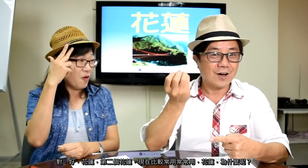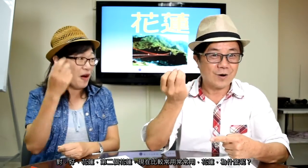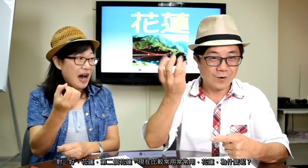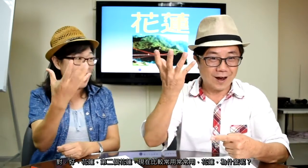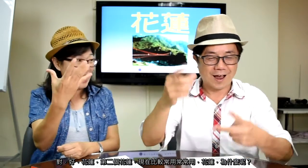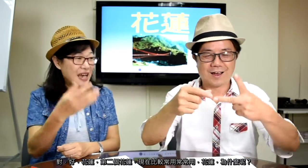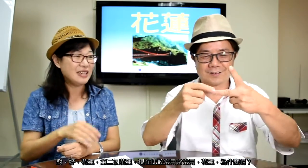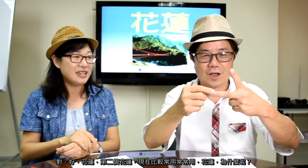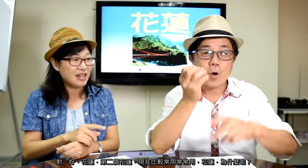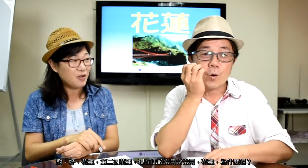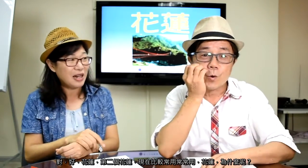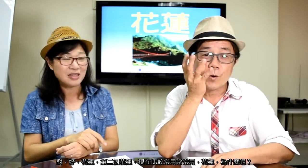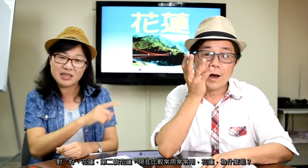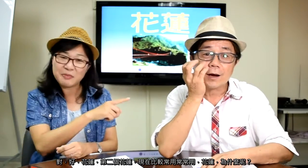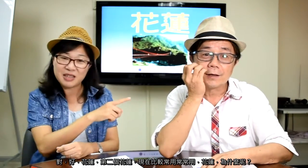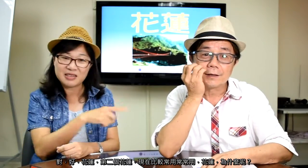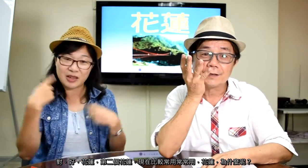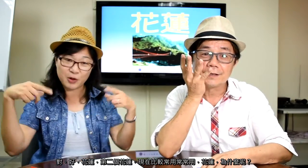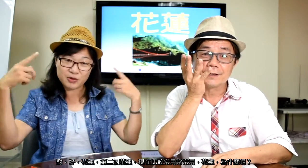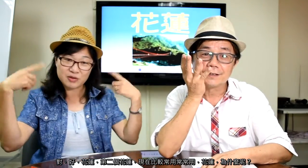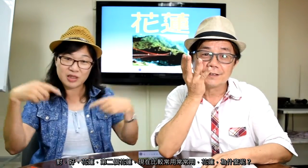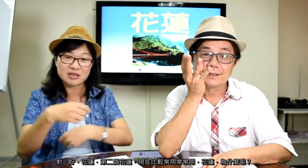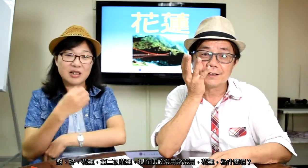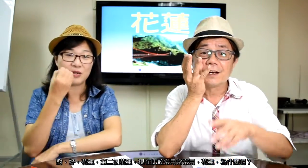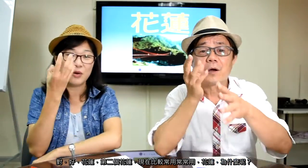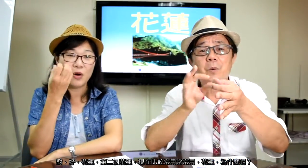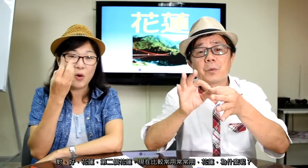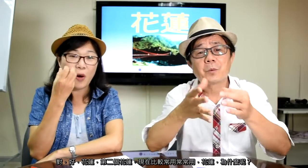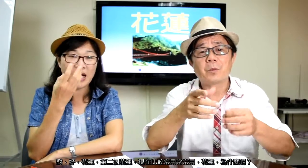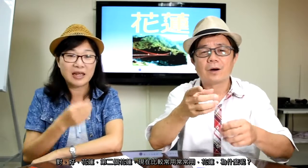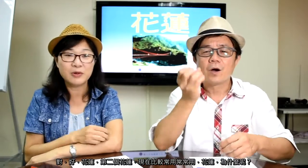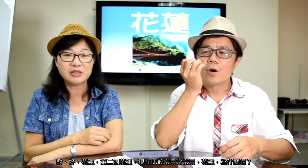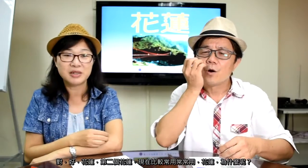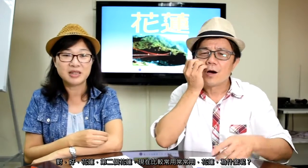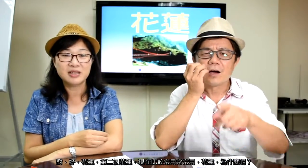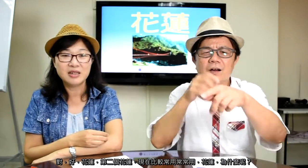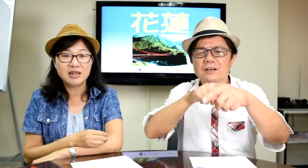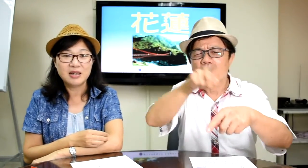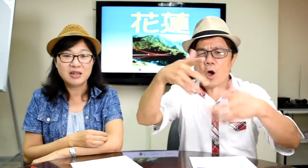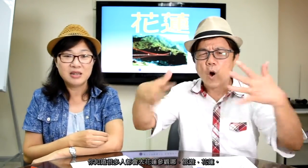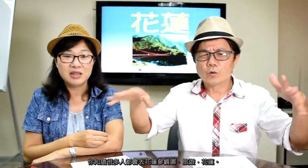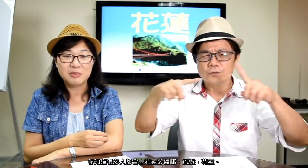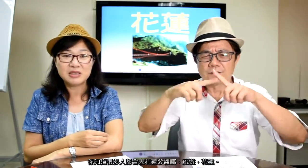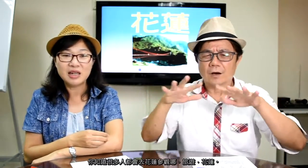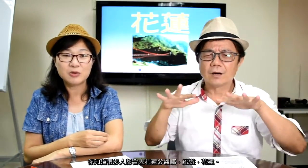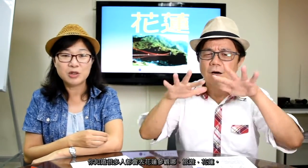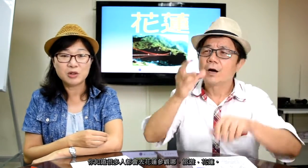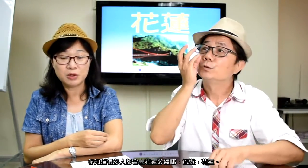花莲第二个花莲现在比较常用，常用花莲，为什么呢？你们知道很多人都会去